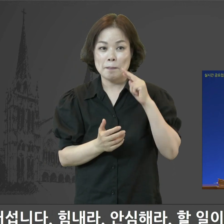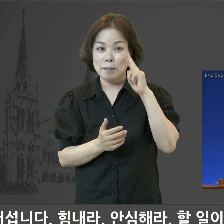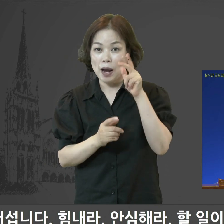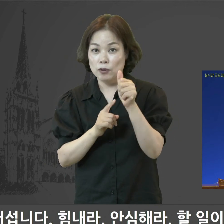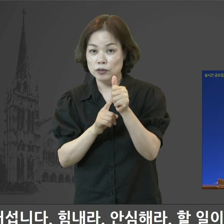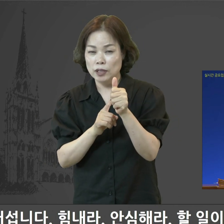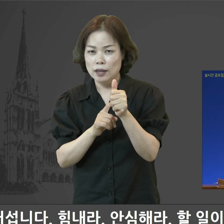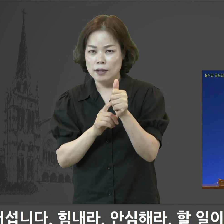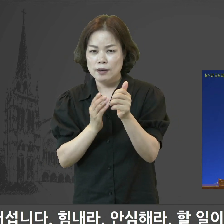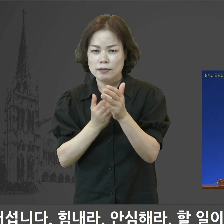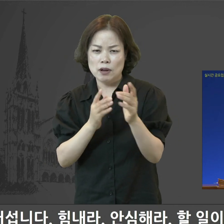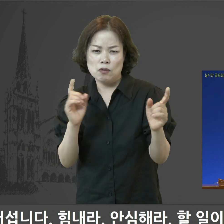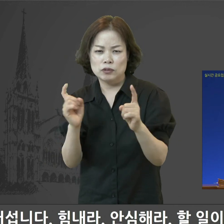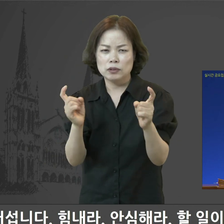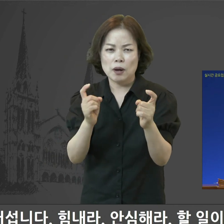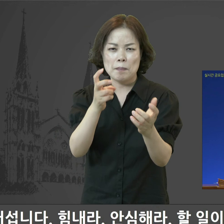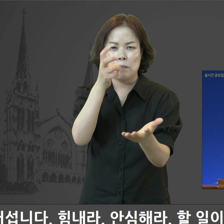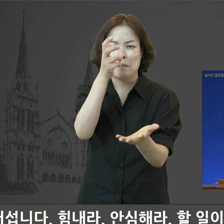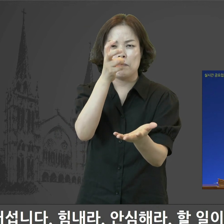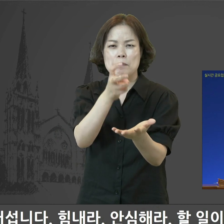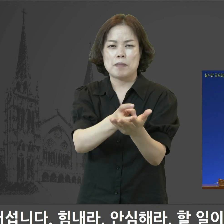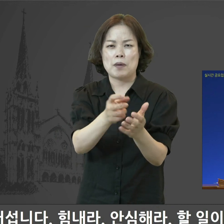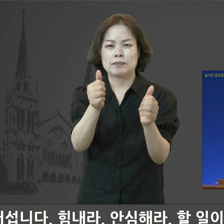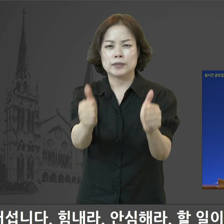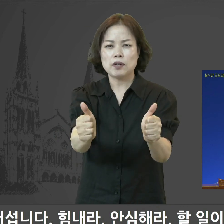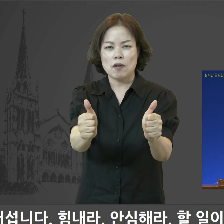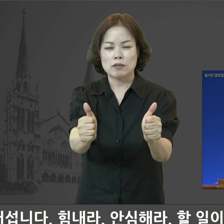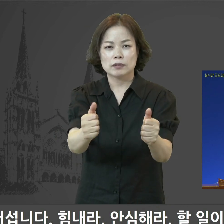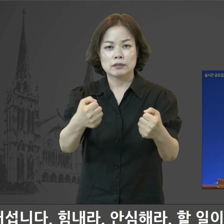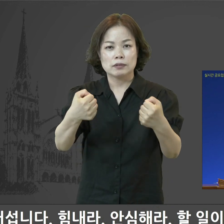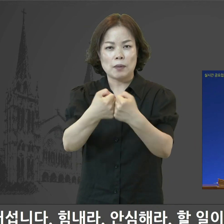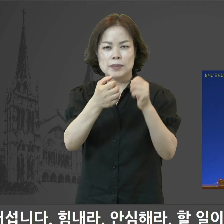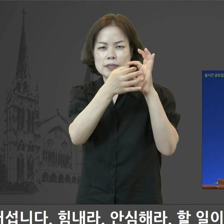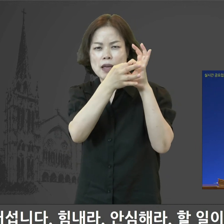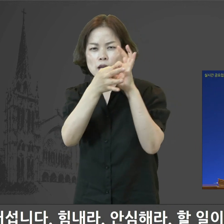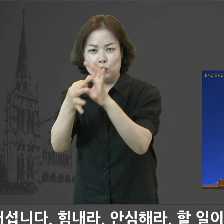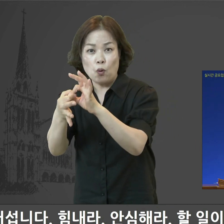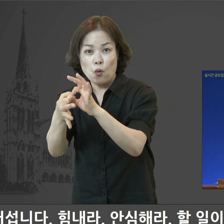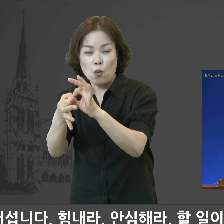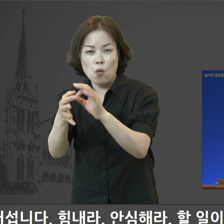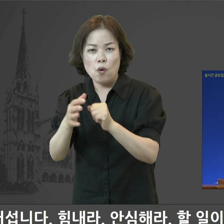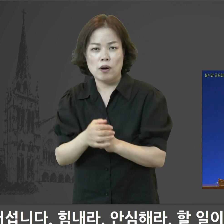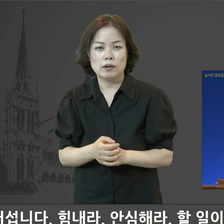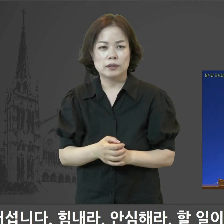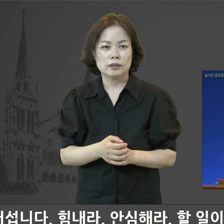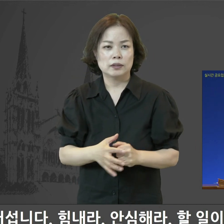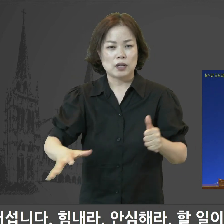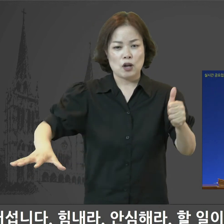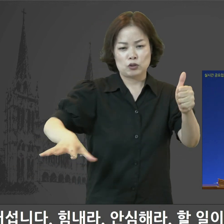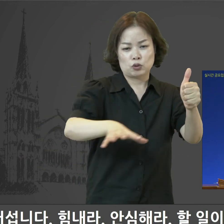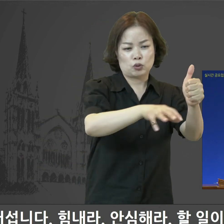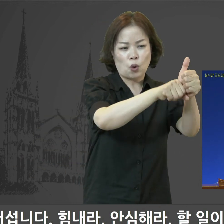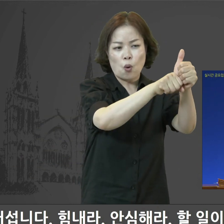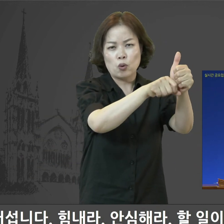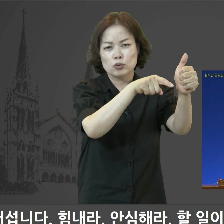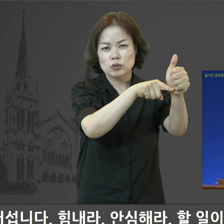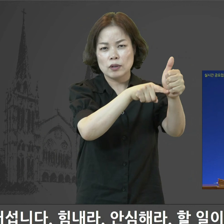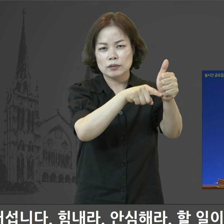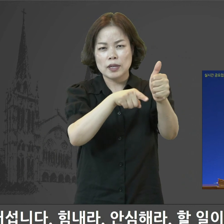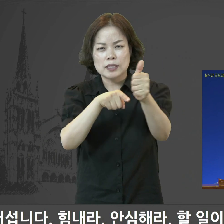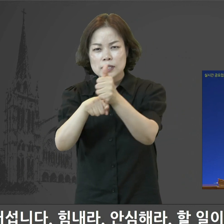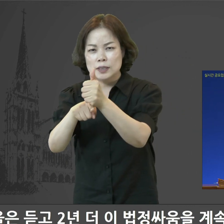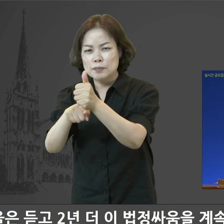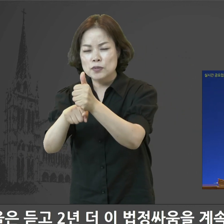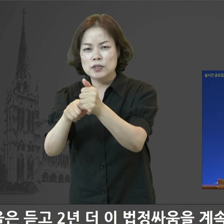논쟁, 법정 싸움을 계속합니다. 이제 총독하고 앞에서도 신문을 받고요,